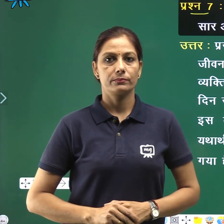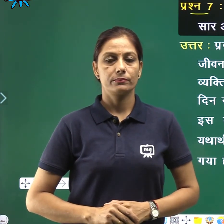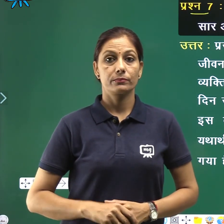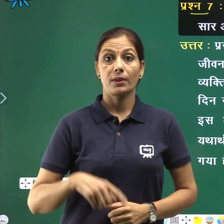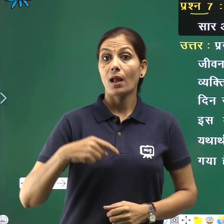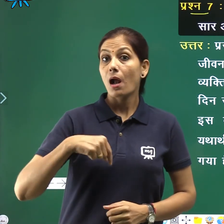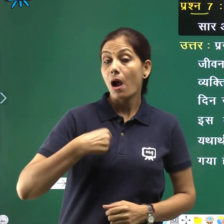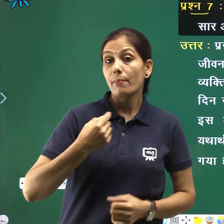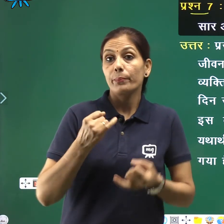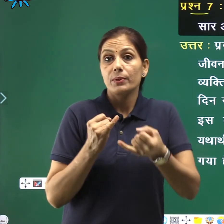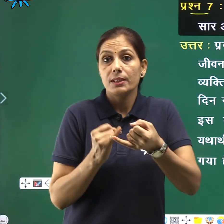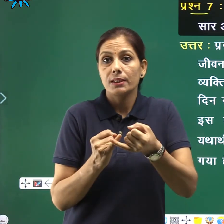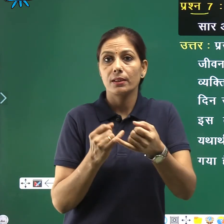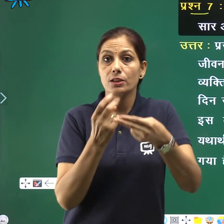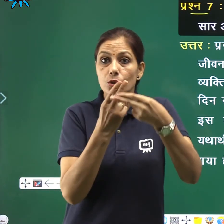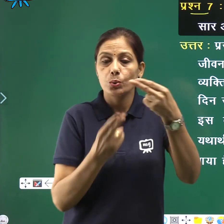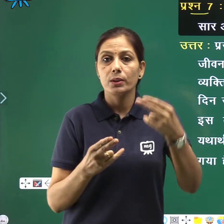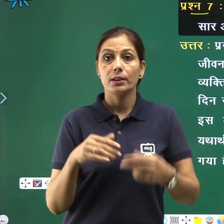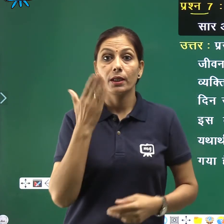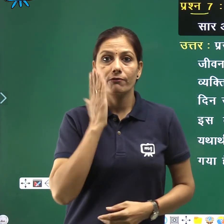आत्मकथ्य कविता का